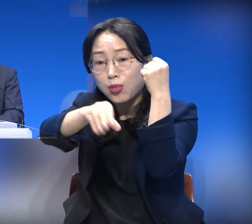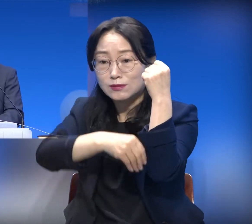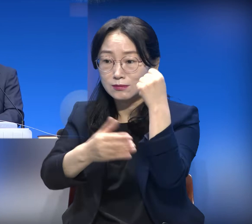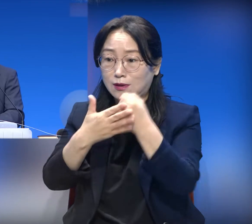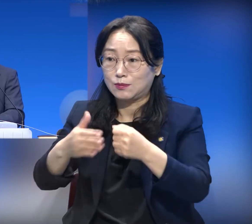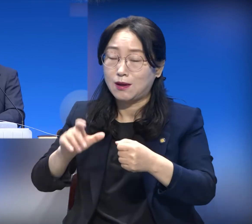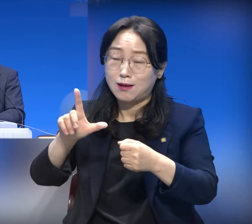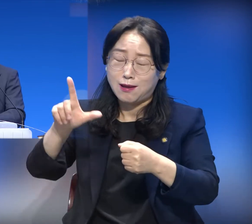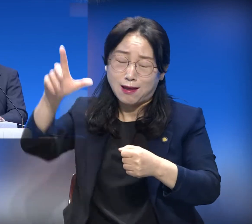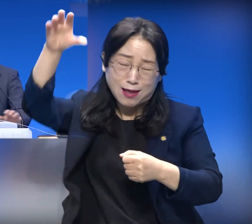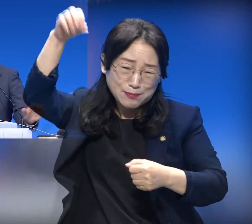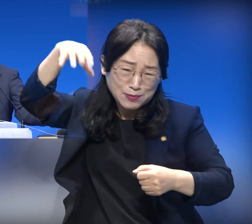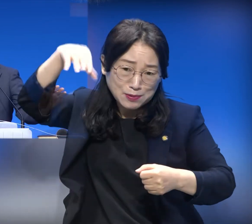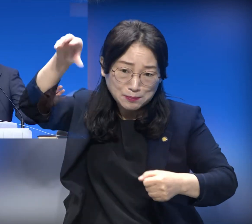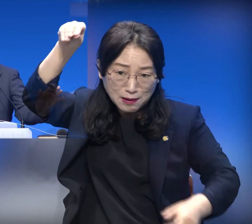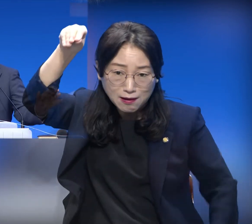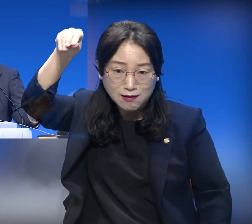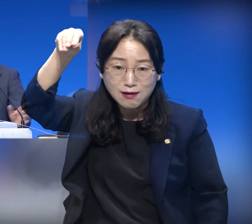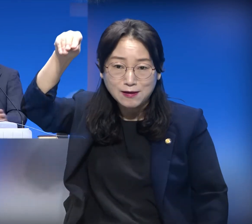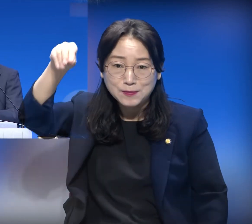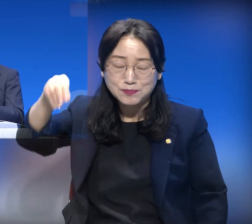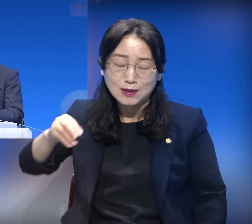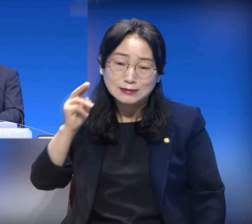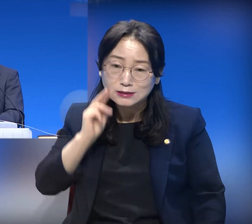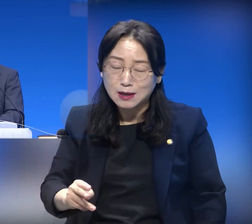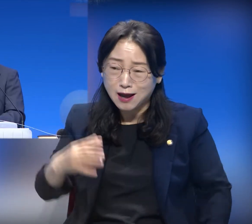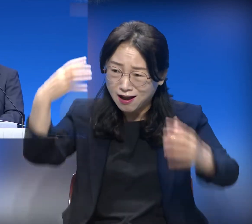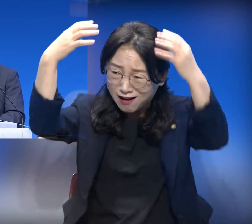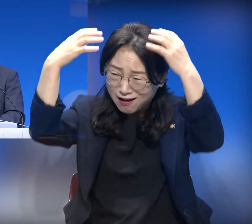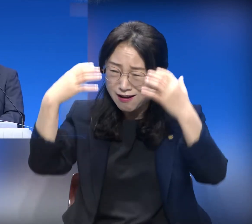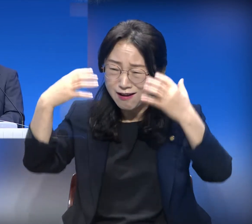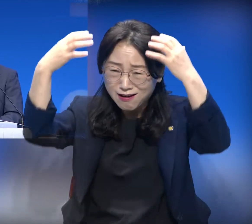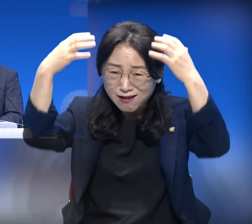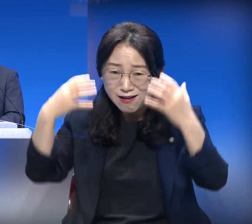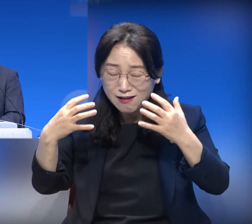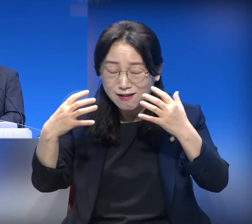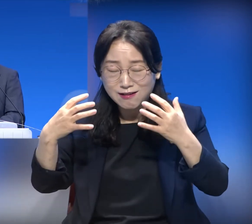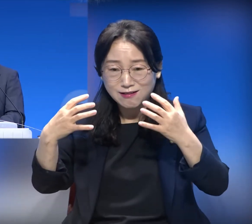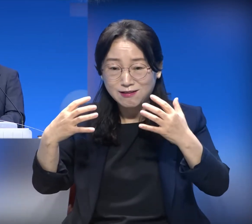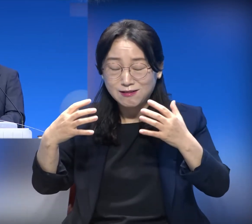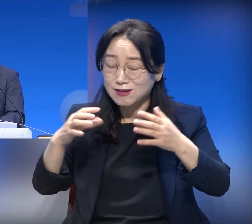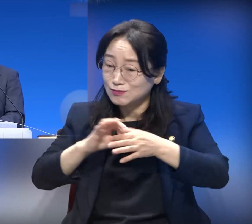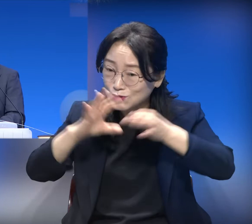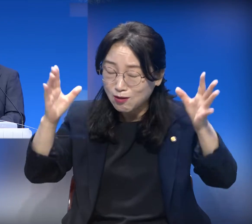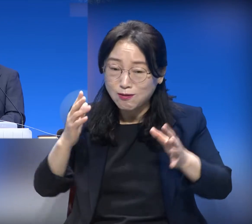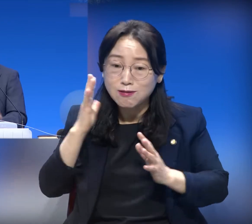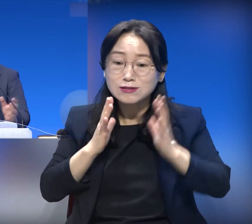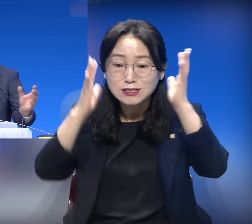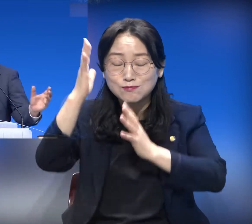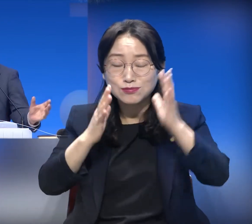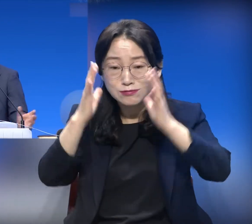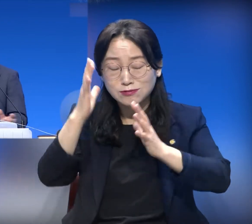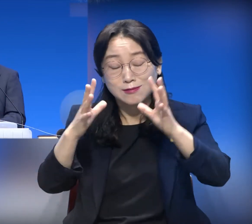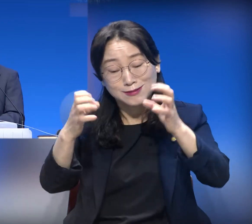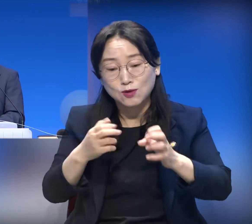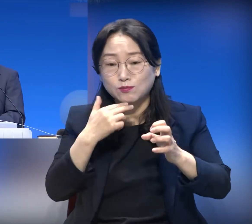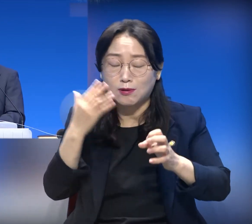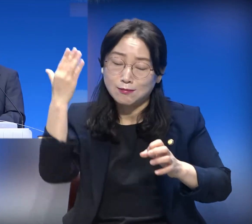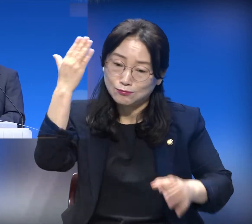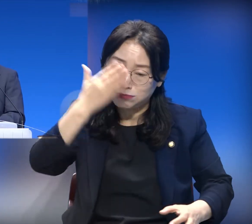가뭄이 오고 심한 더위가 올지라도 잎이 시들지 아니하고